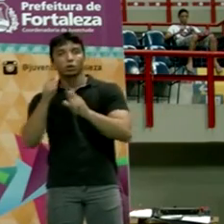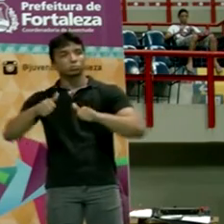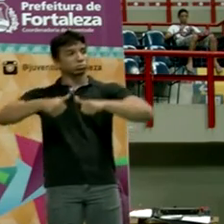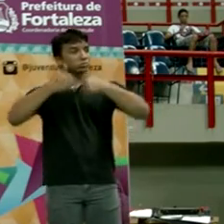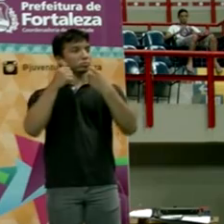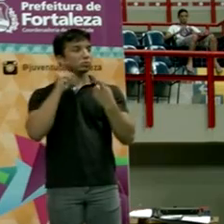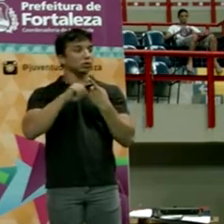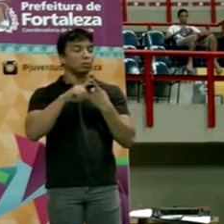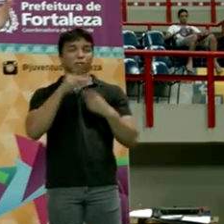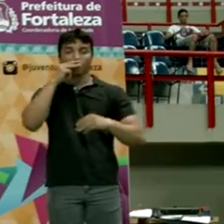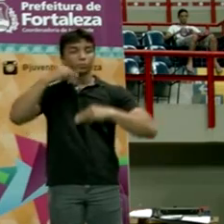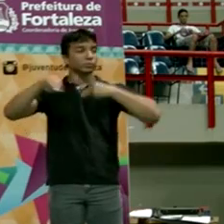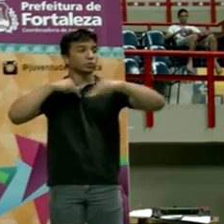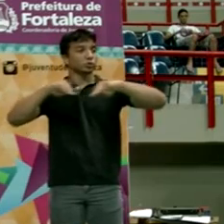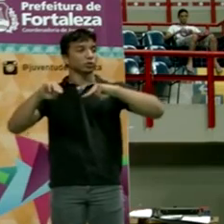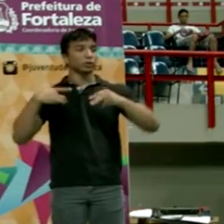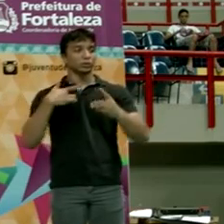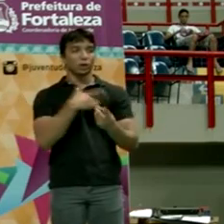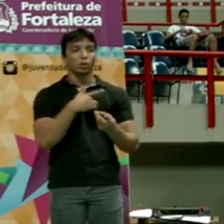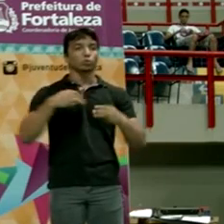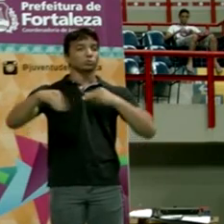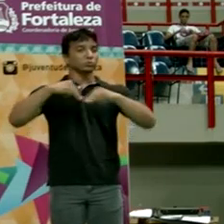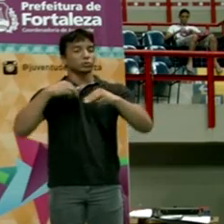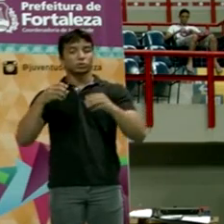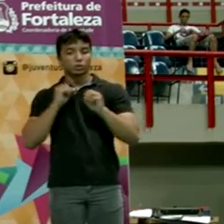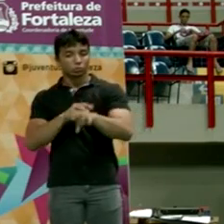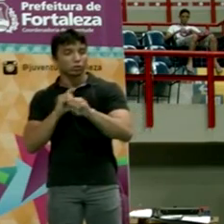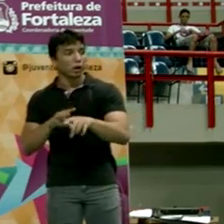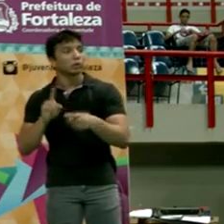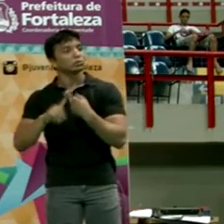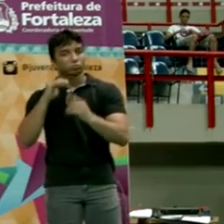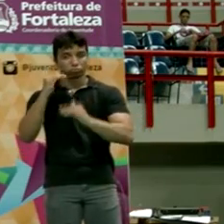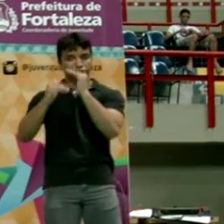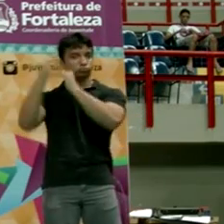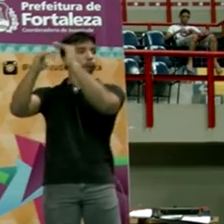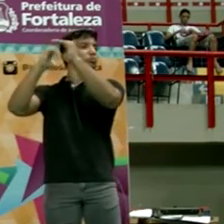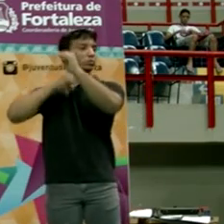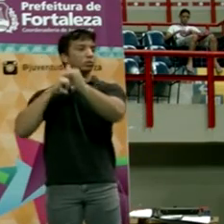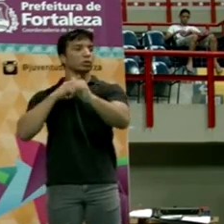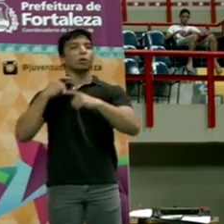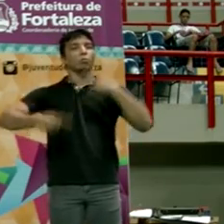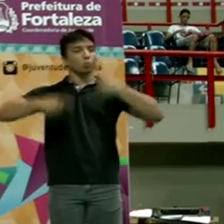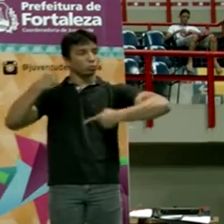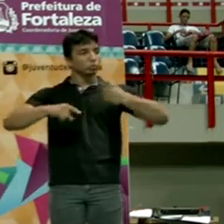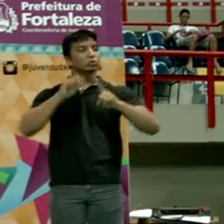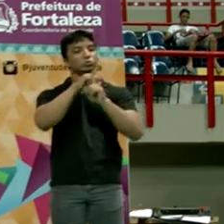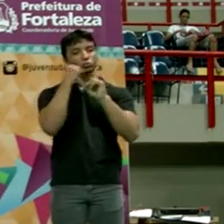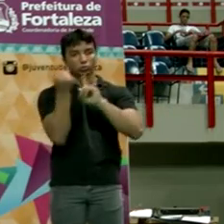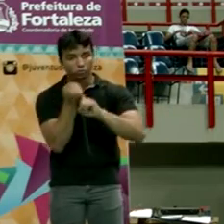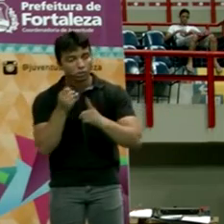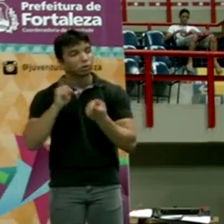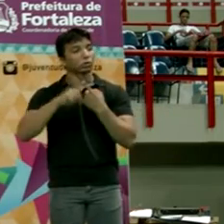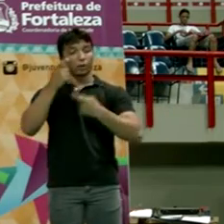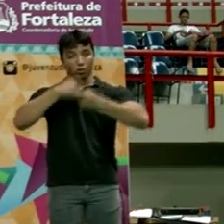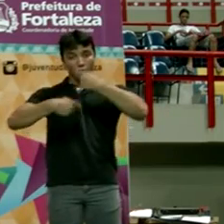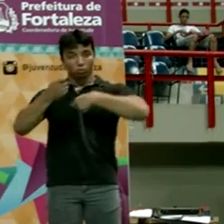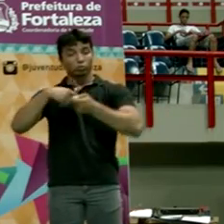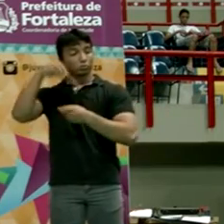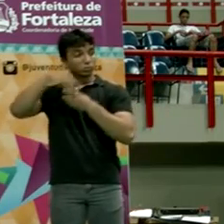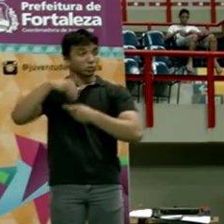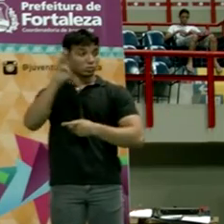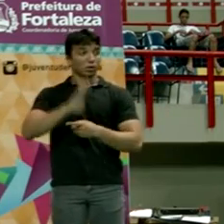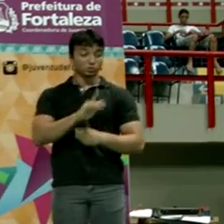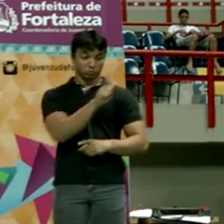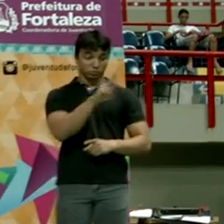Ele vai criar o Ministério da Saúde e da Educação. Então houve um avanço político, social e econômico